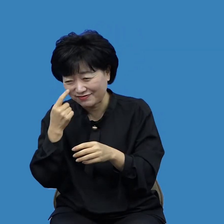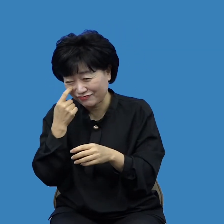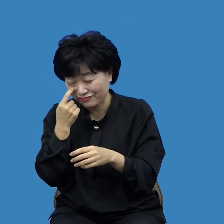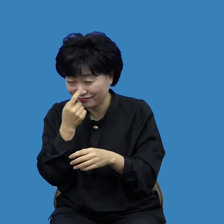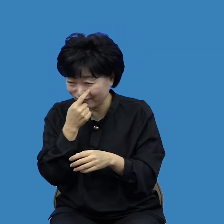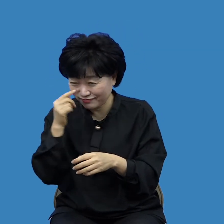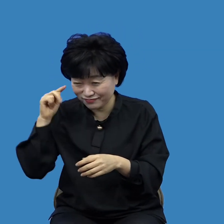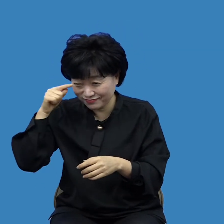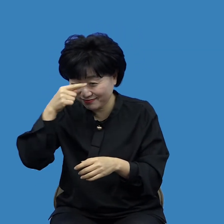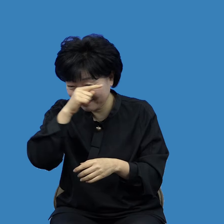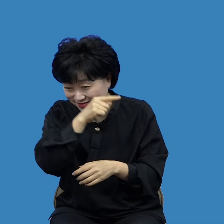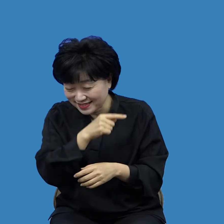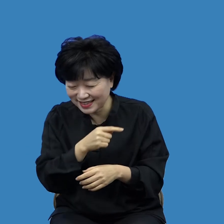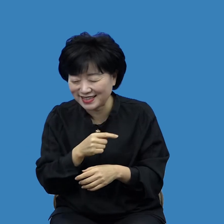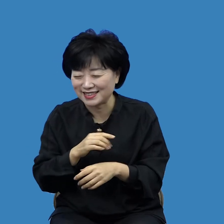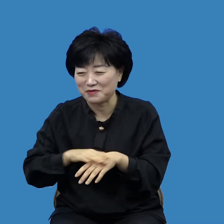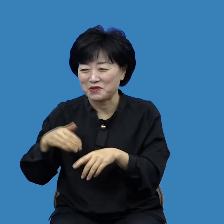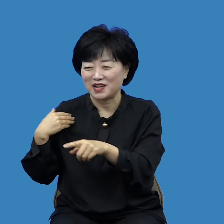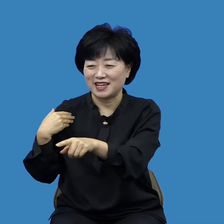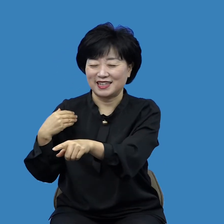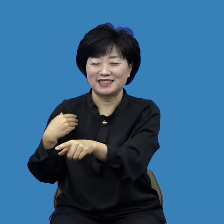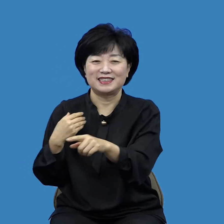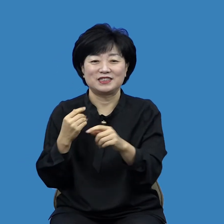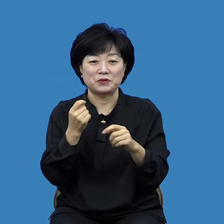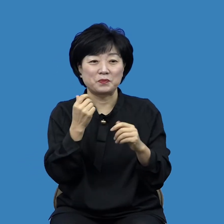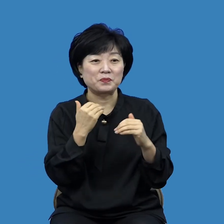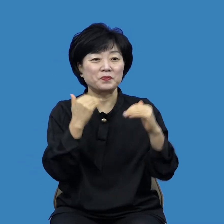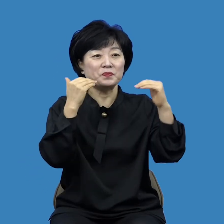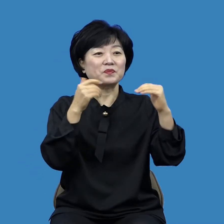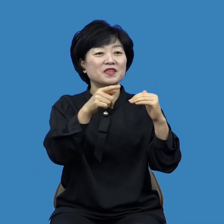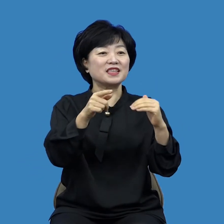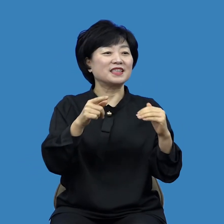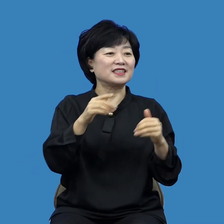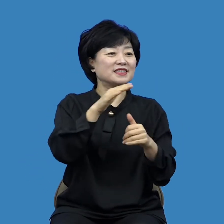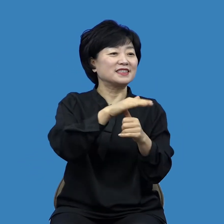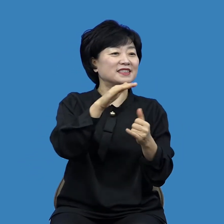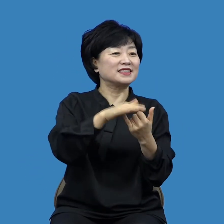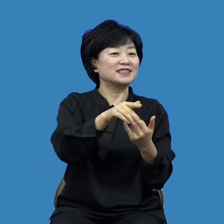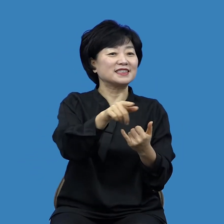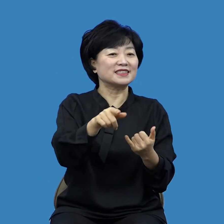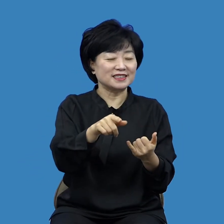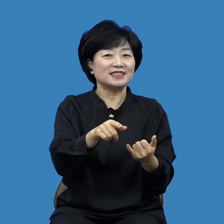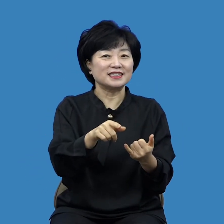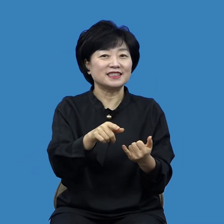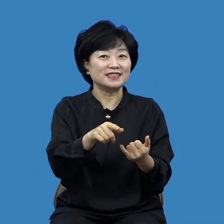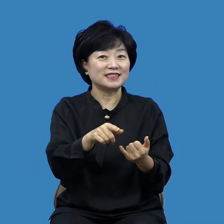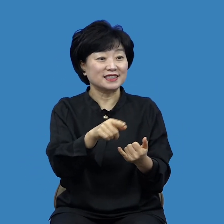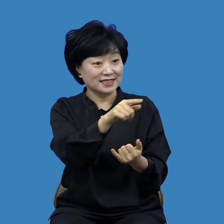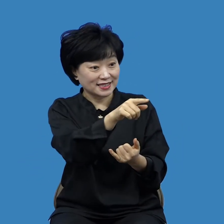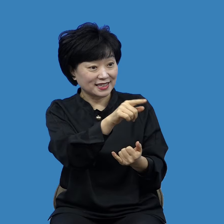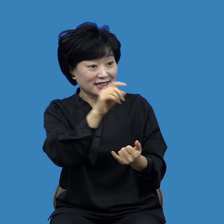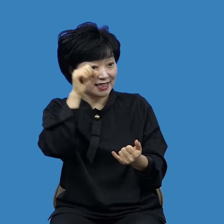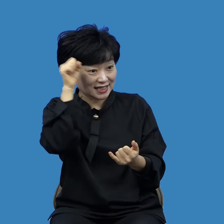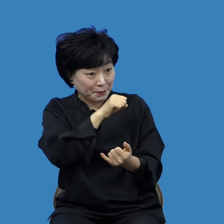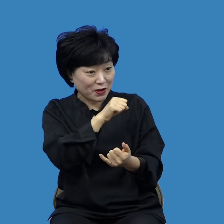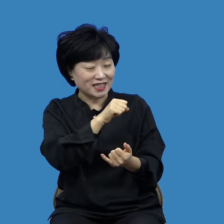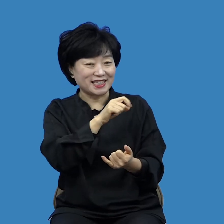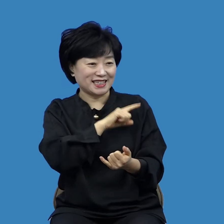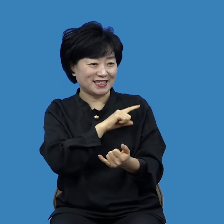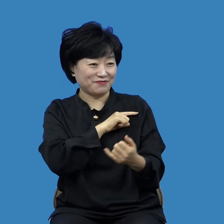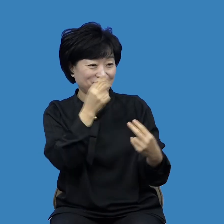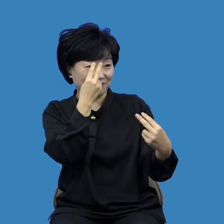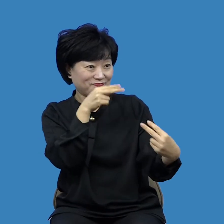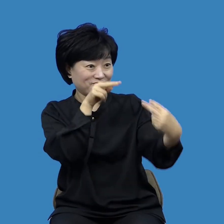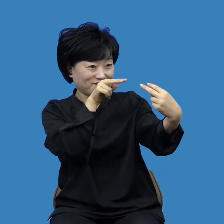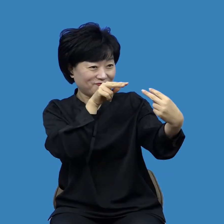부모님을 섬기고 순종할 때 하나님께 하듯 해야 된단 말이야. 새벽에 알겠어? 어? 새벽이가 눈이 딱